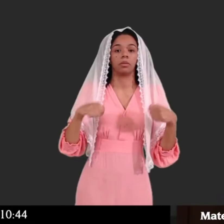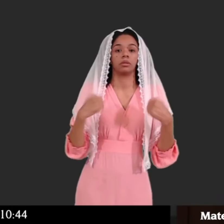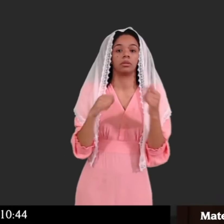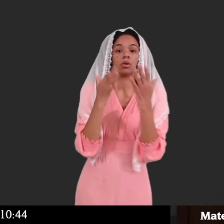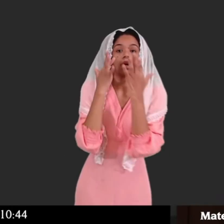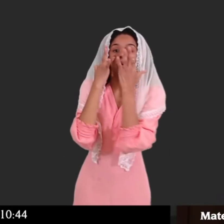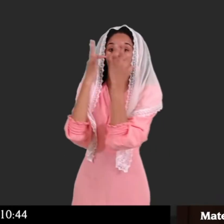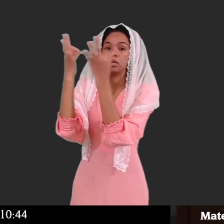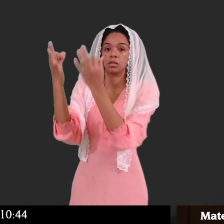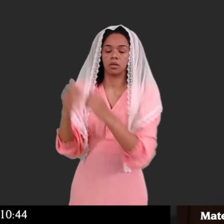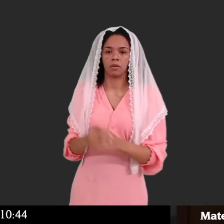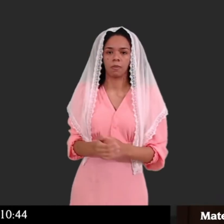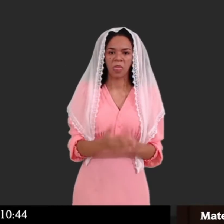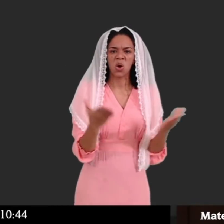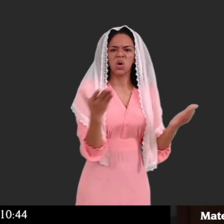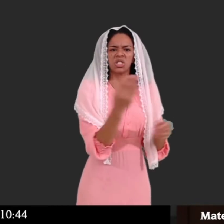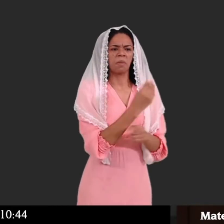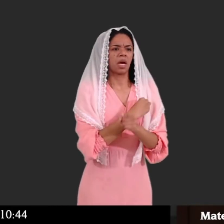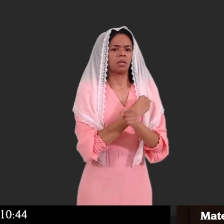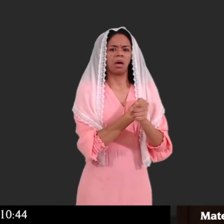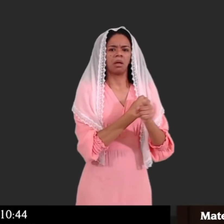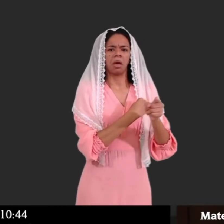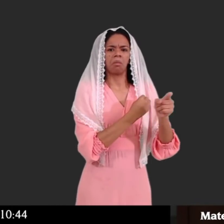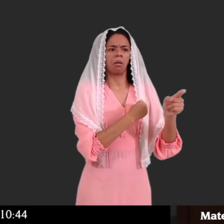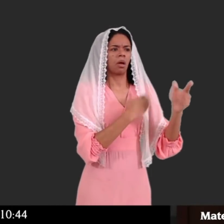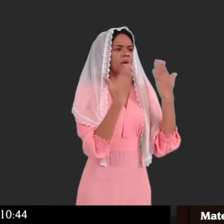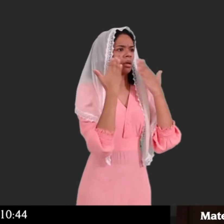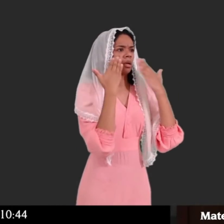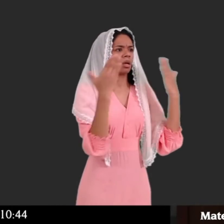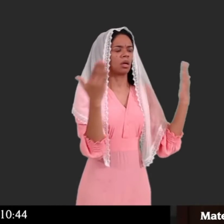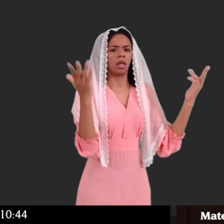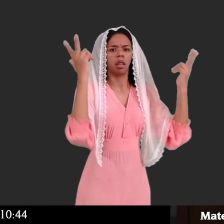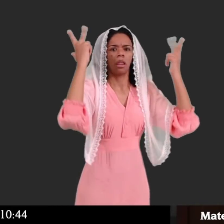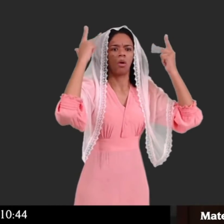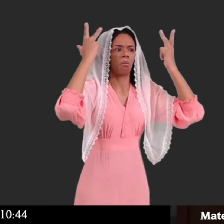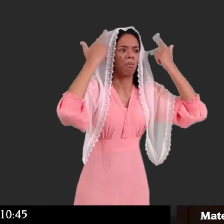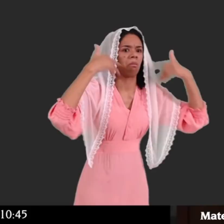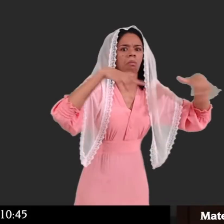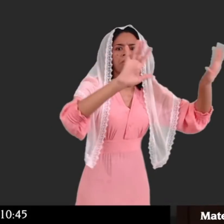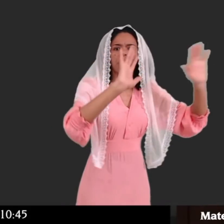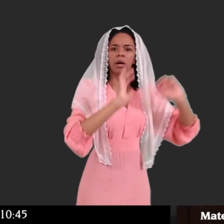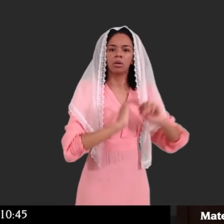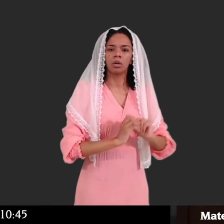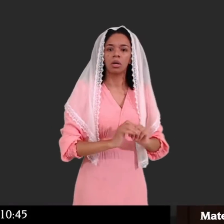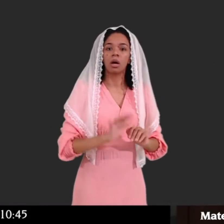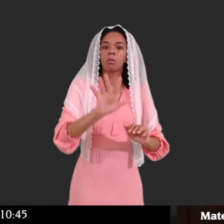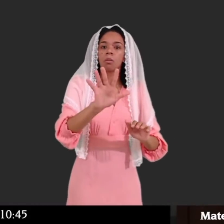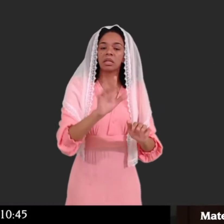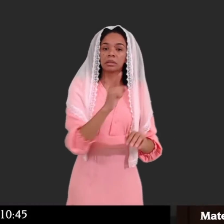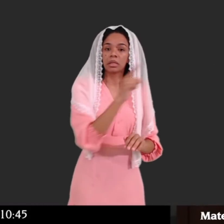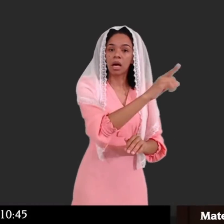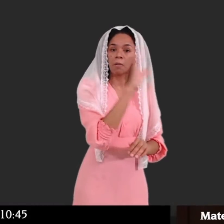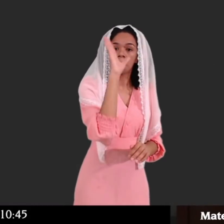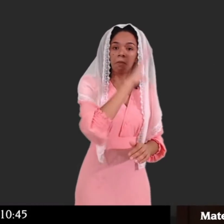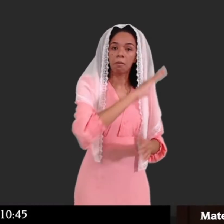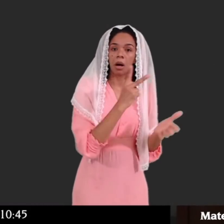virou matéria barata, consumo diário. Ninguém se engane, quem pratica